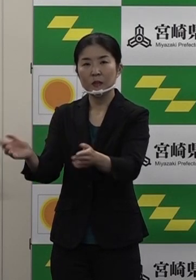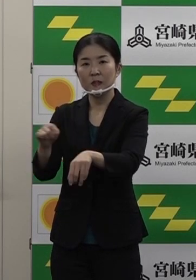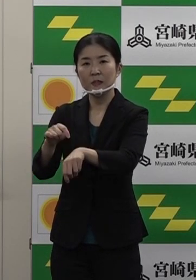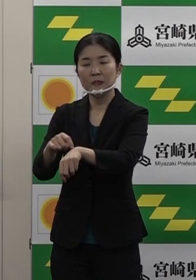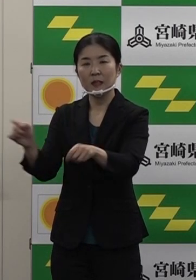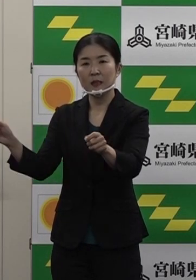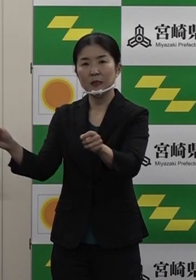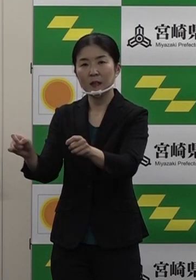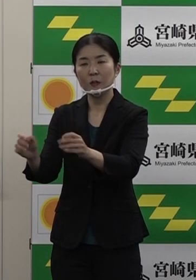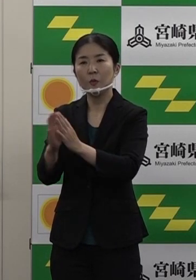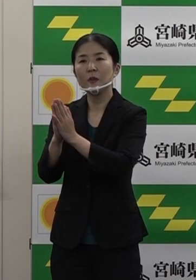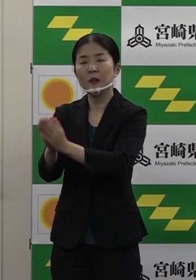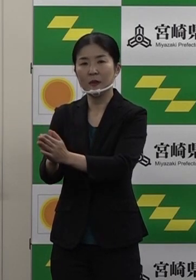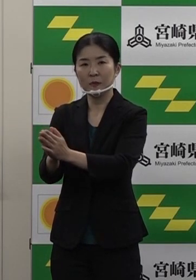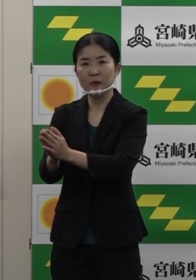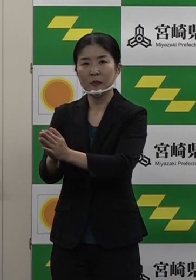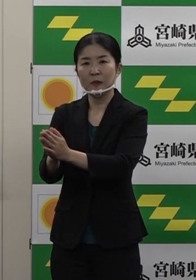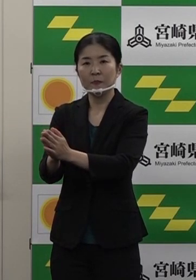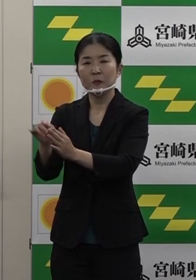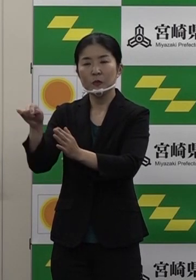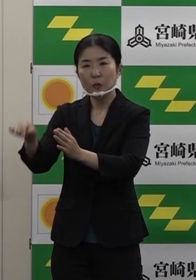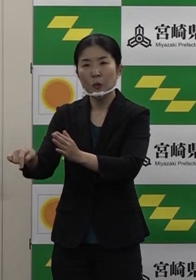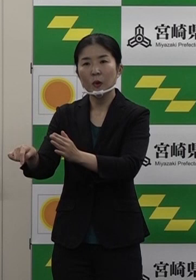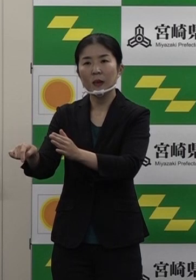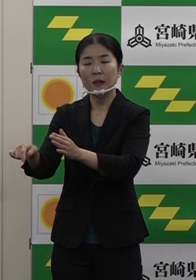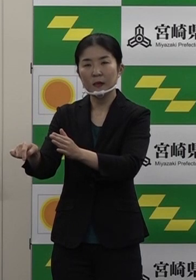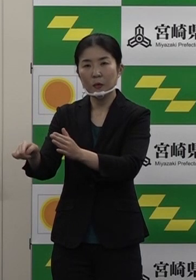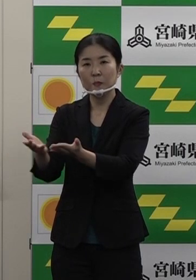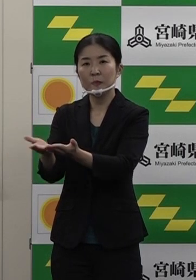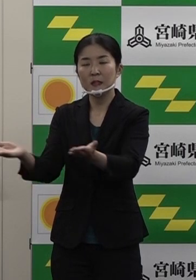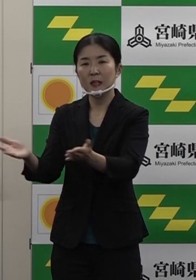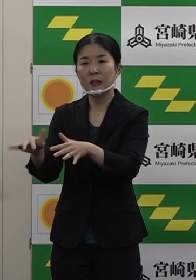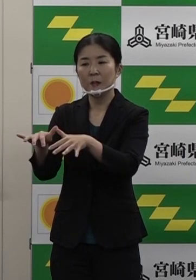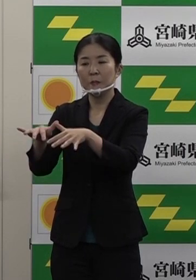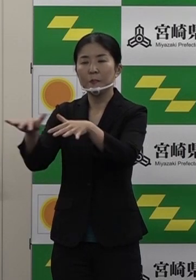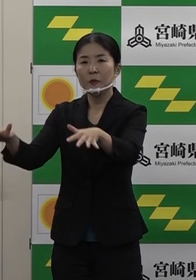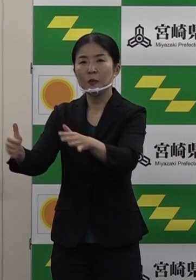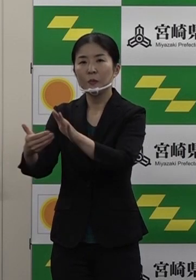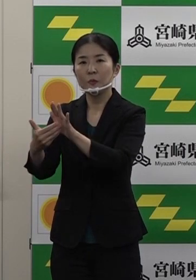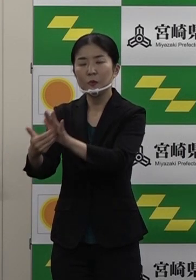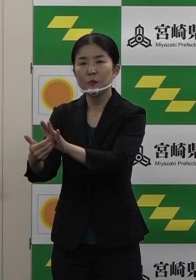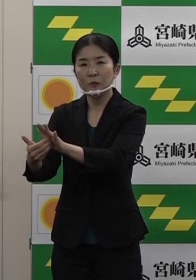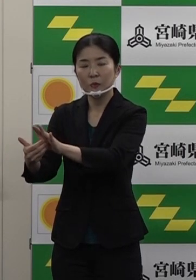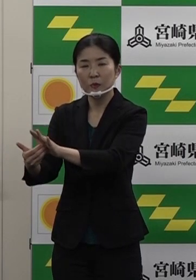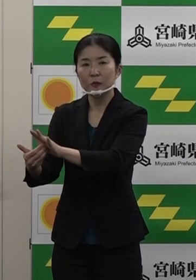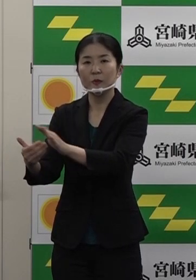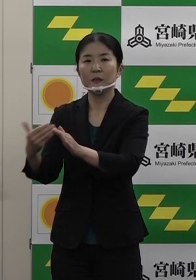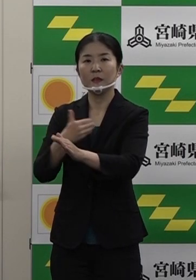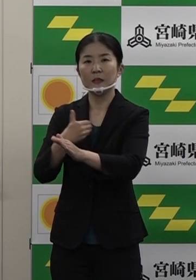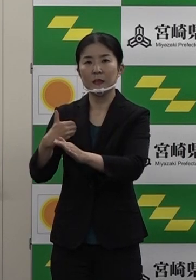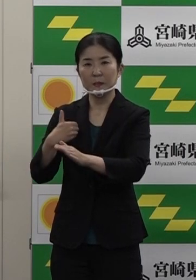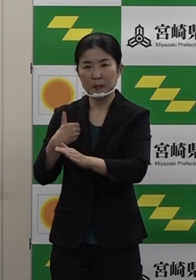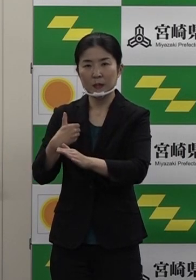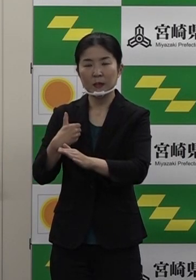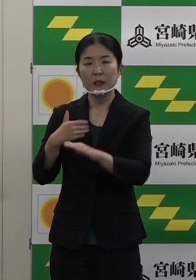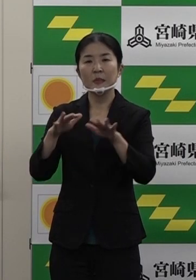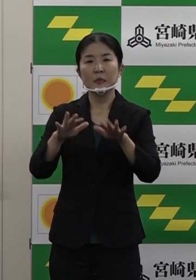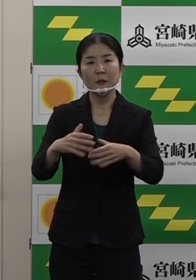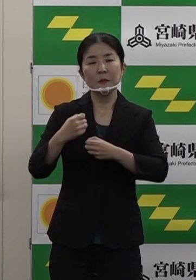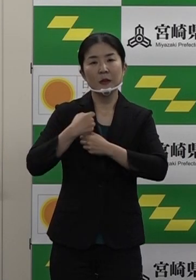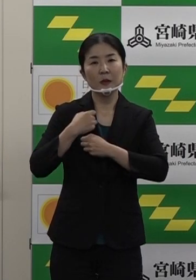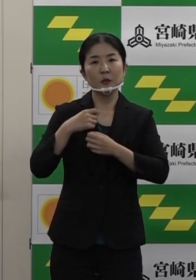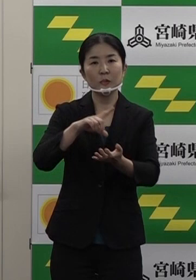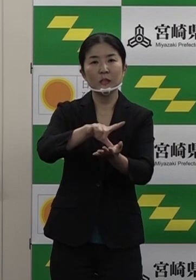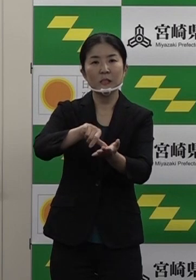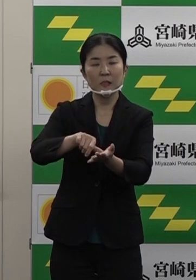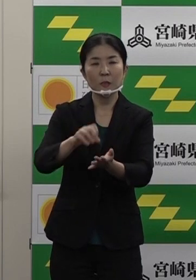その繁華街からの大きな拡大というのを防いでぐーっと下がってきた状況であります。そして今の都城県